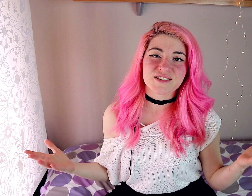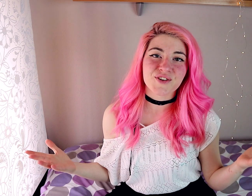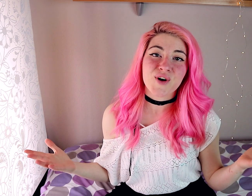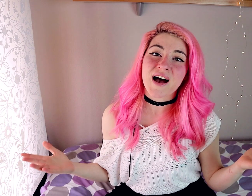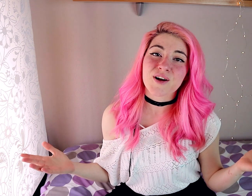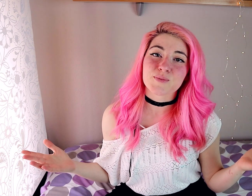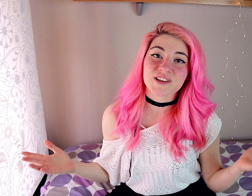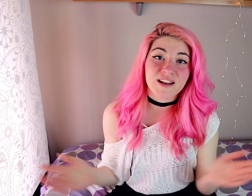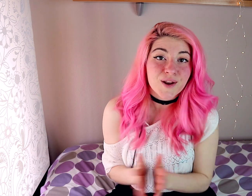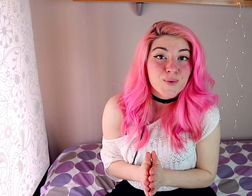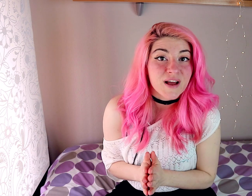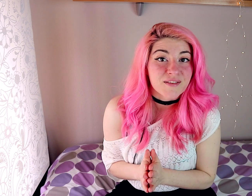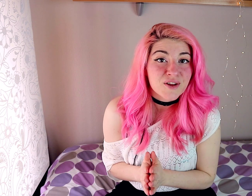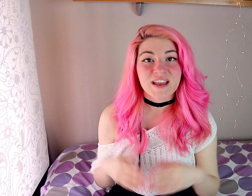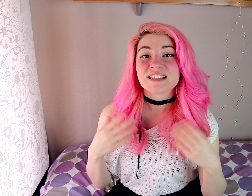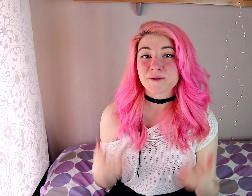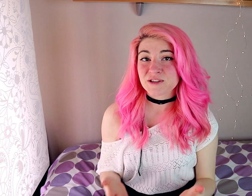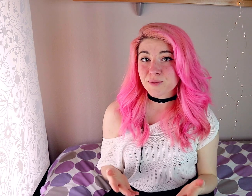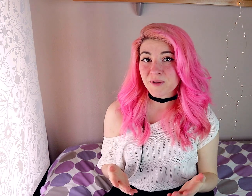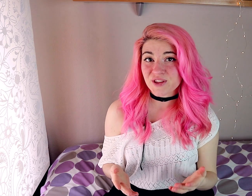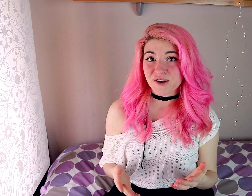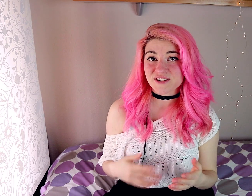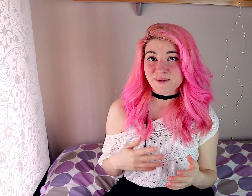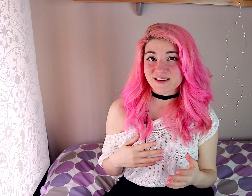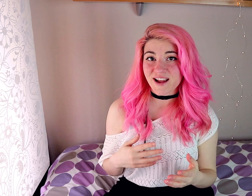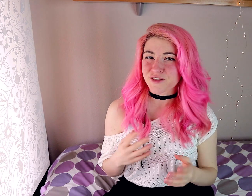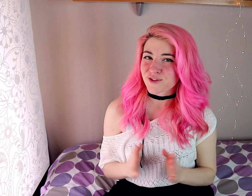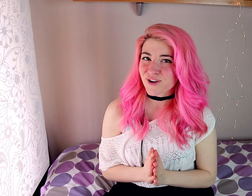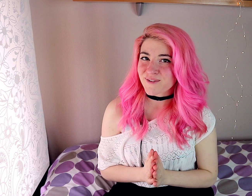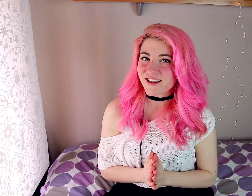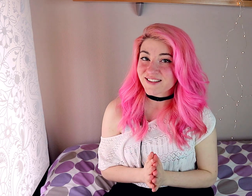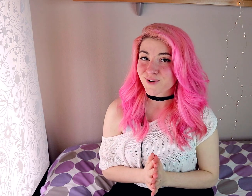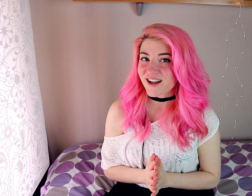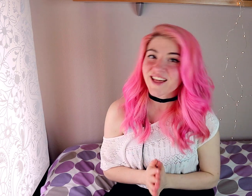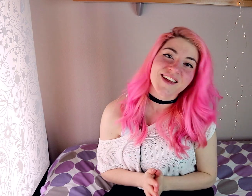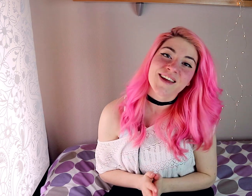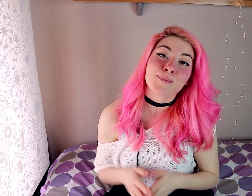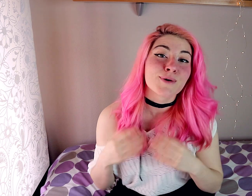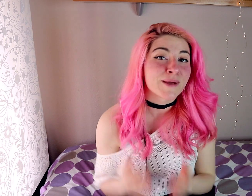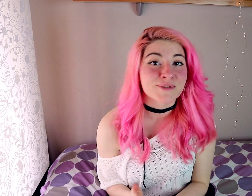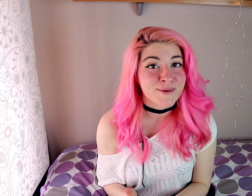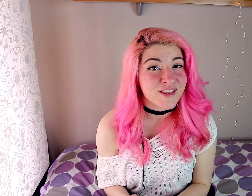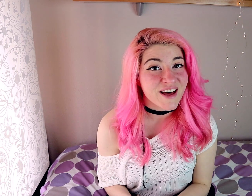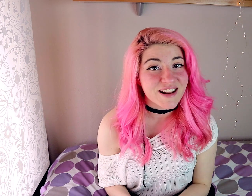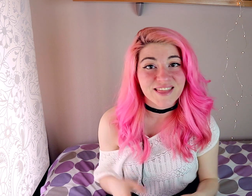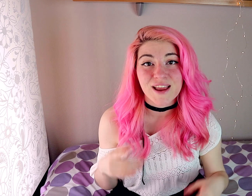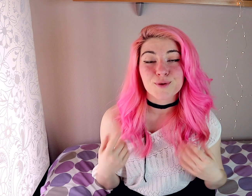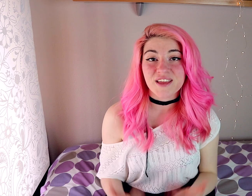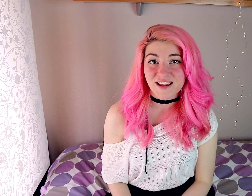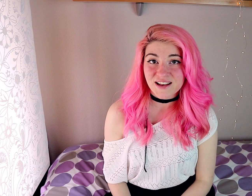enseño a cómo signar una canción. Si habéis visto mi vídeo anterior, sabréis qué canción toca, ¿vale? Toca la de Volveremos a brindar, de Lucía Gil.